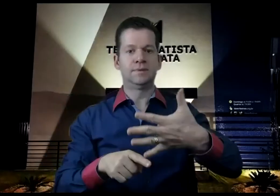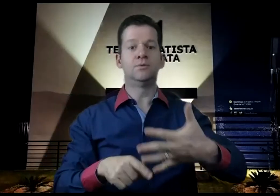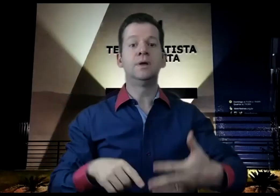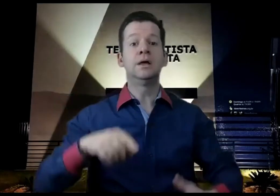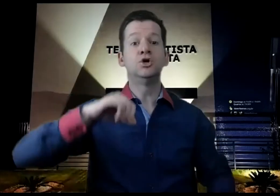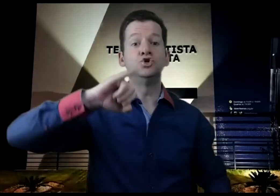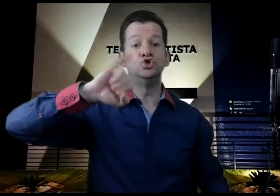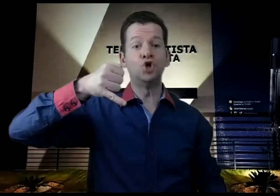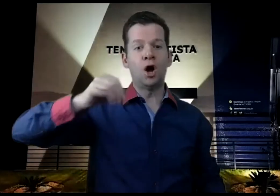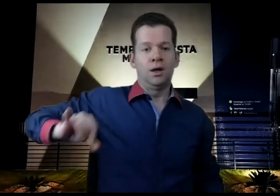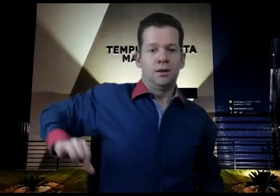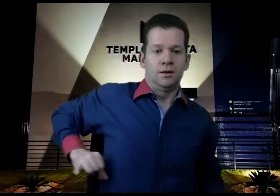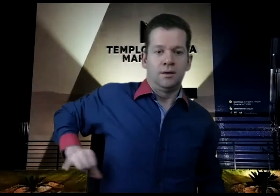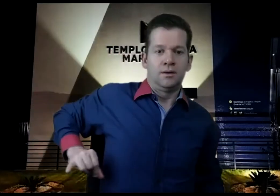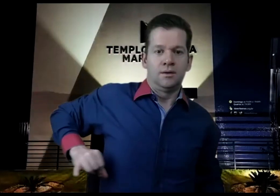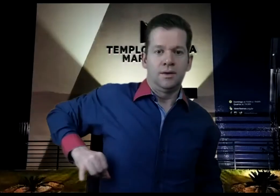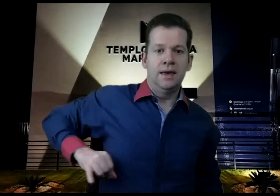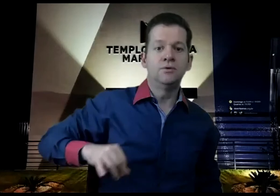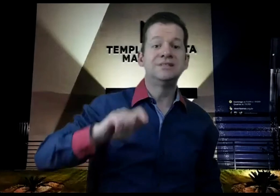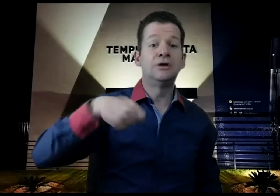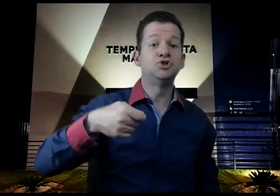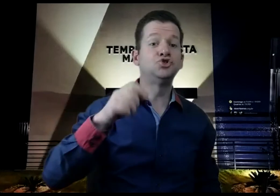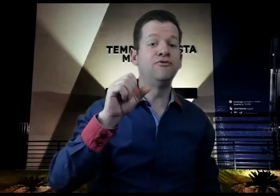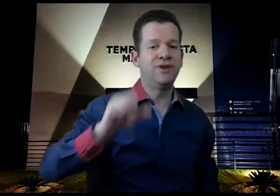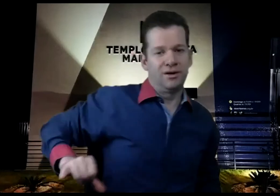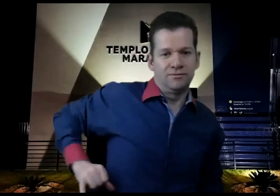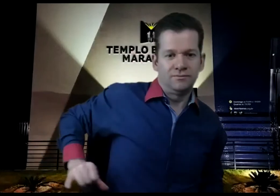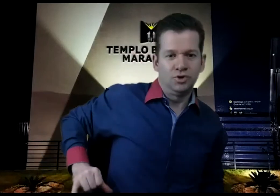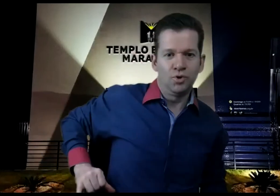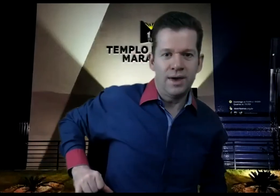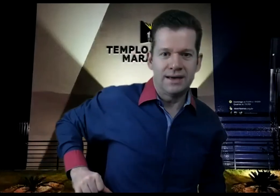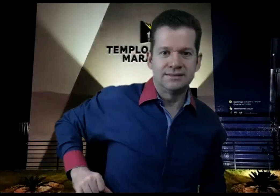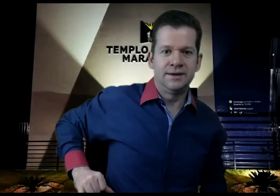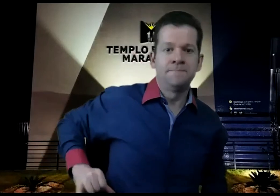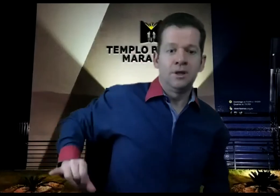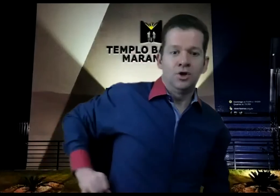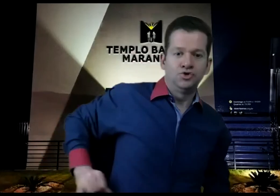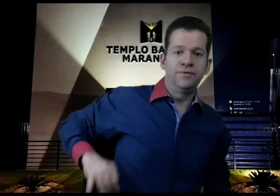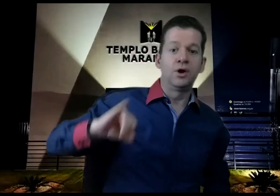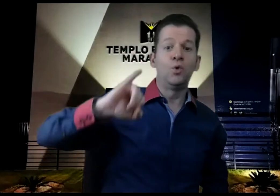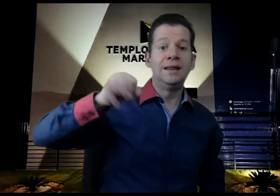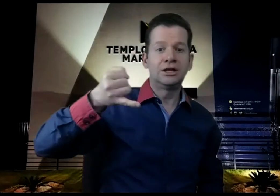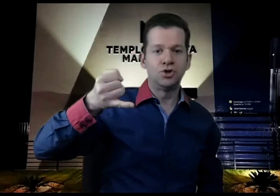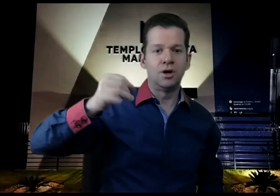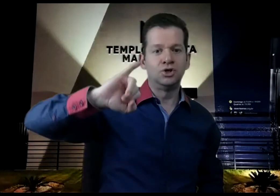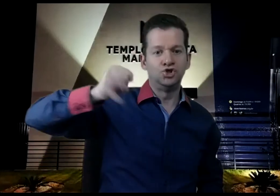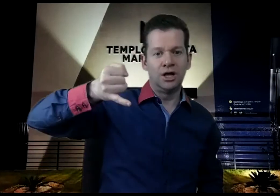Então, Jó, ok? Sinal de sofrer, todo mundo conhece, né? Sofrer, com a letra Jó.